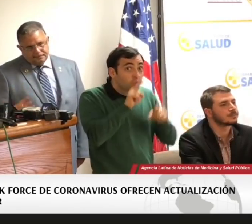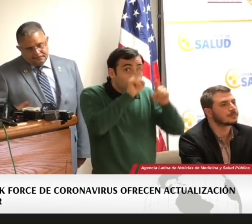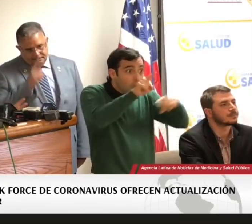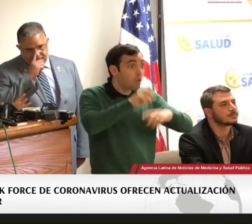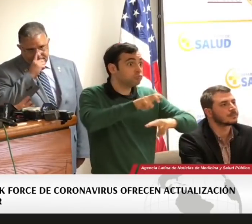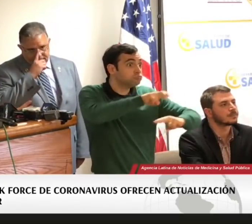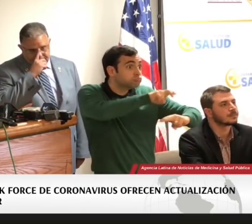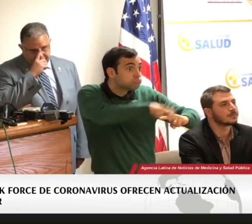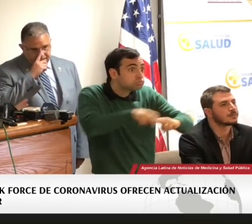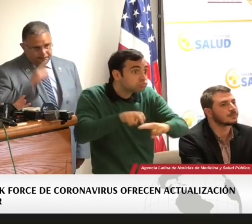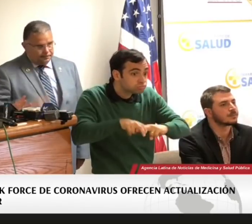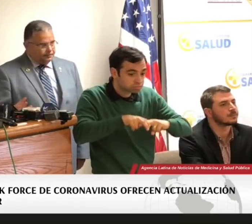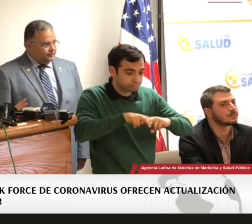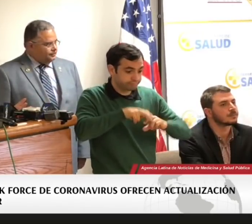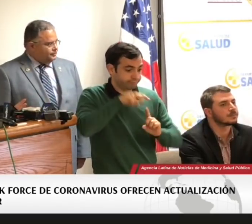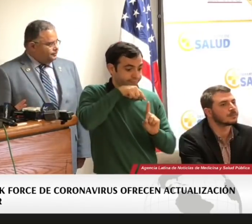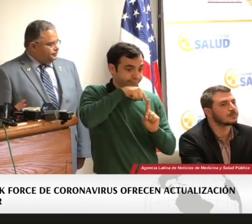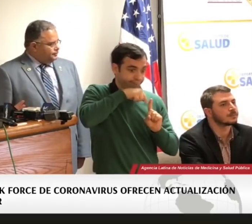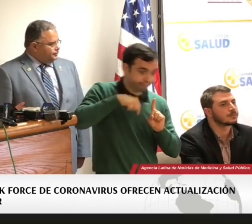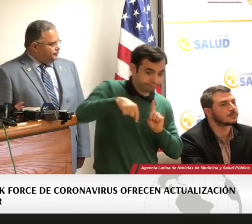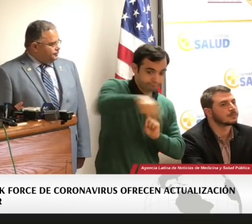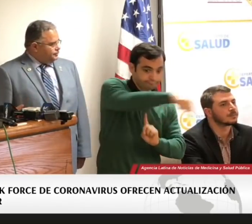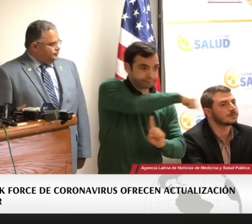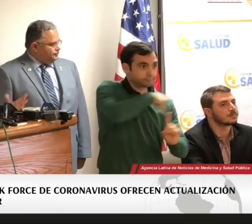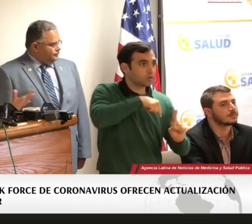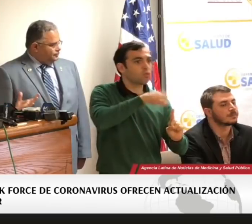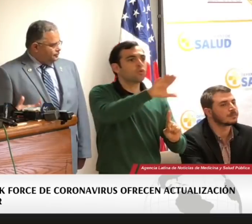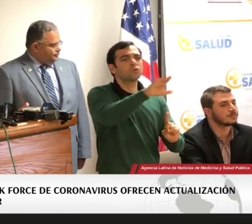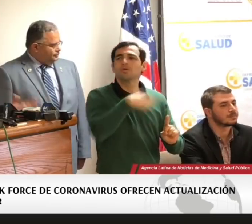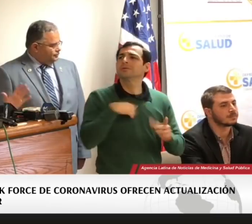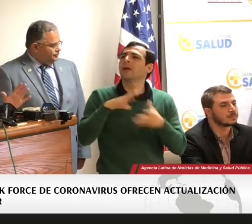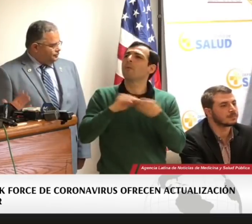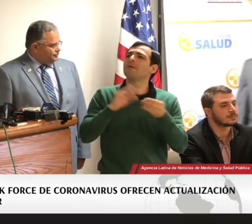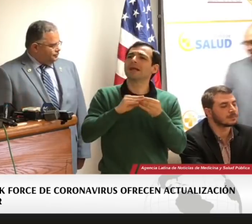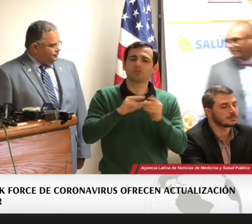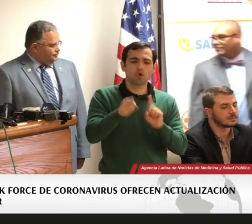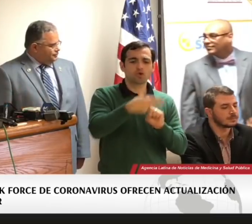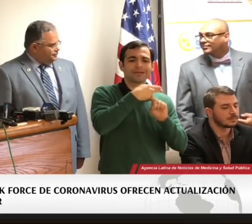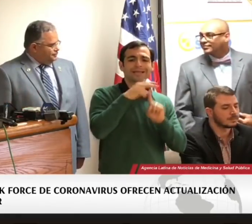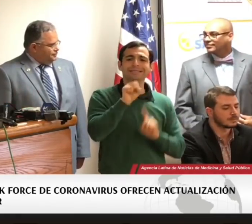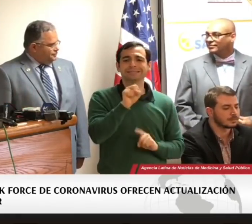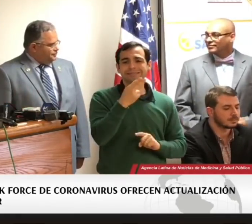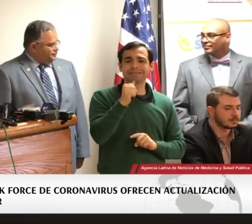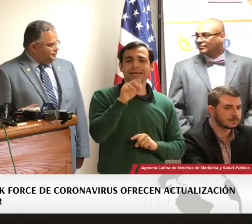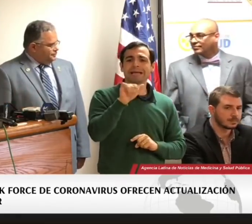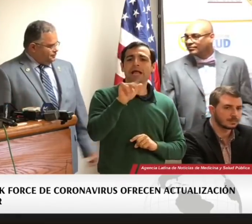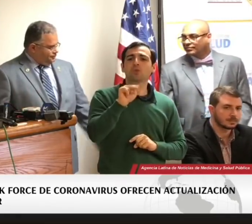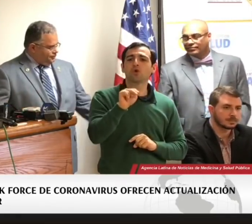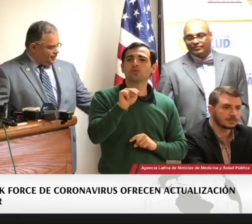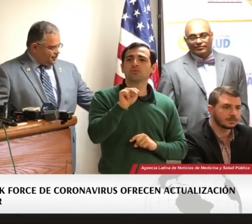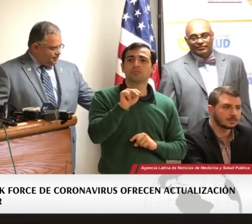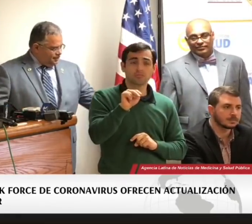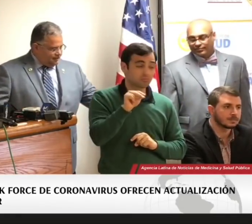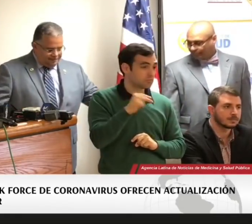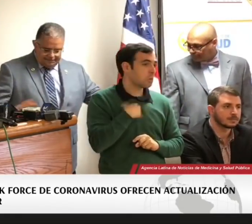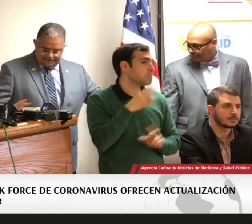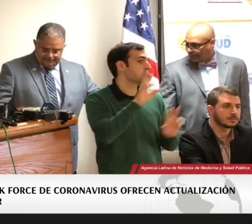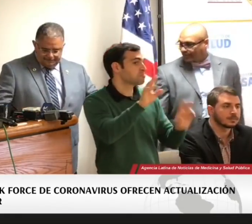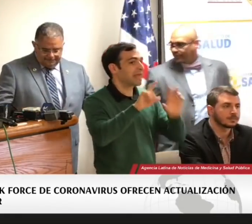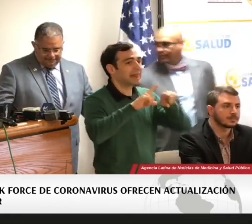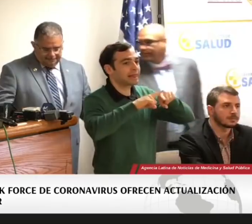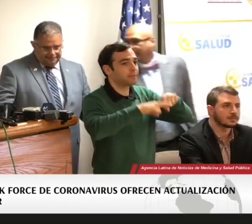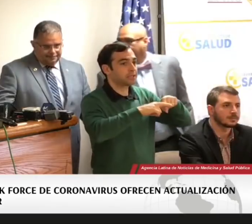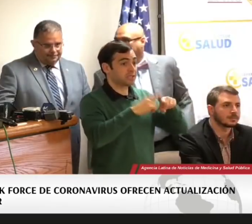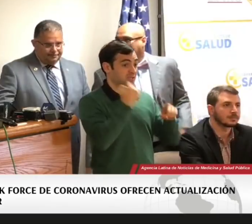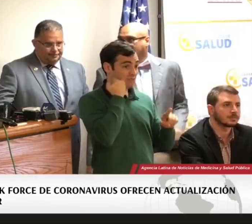esas personas permanecen en el del Sheraton. Pues ahí vamos entonces a trabajar con relación a los síntomas. Si